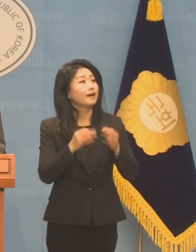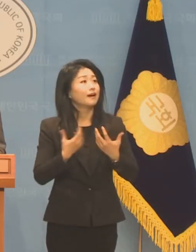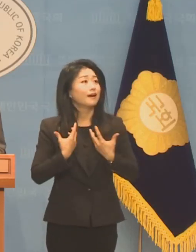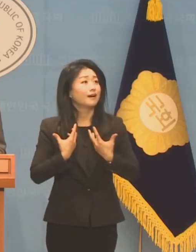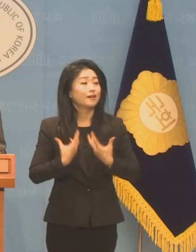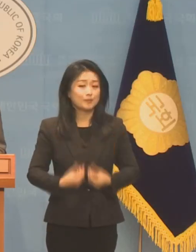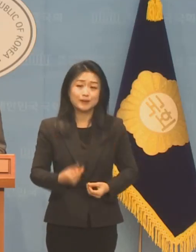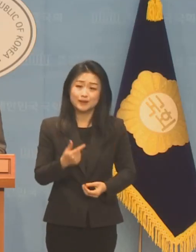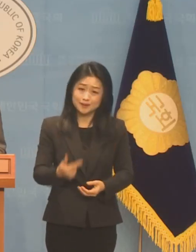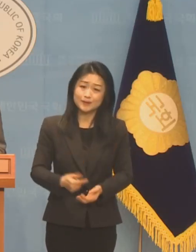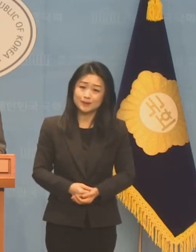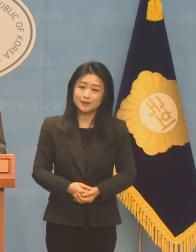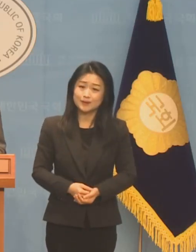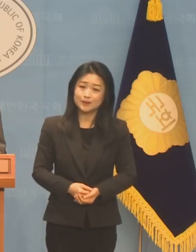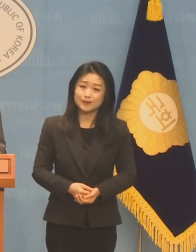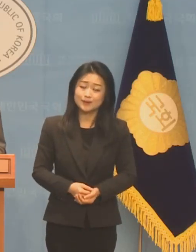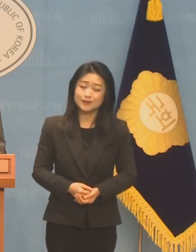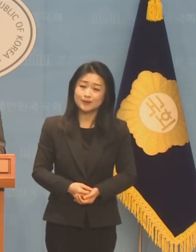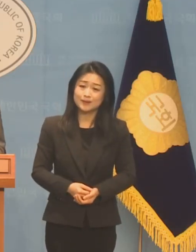안기고 있습니다.